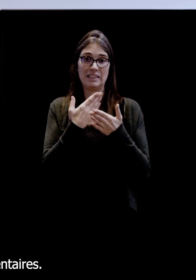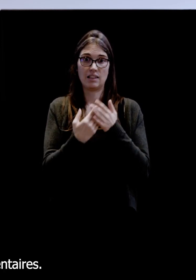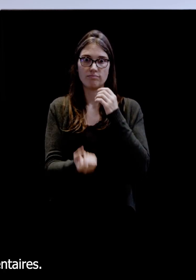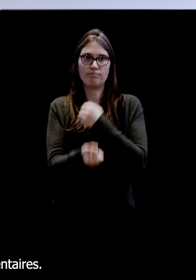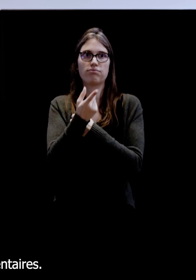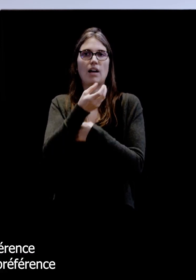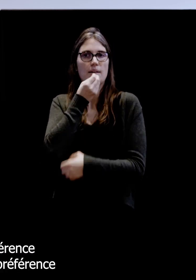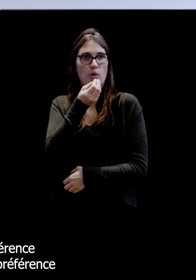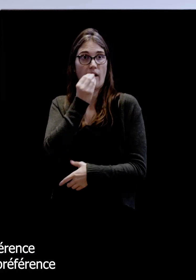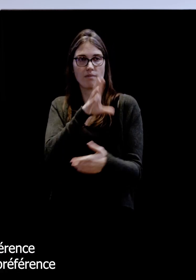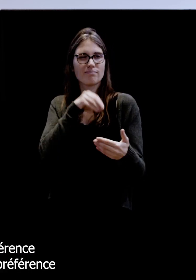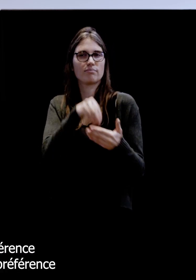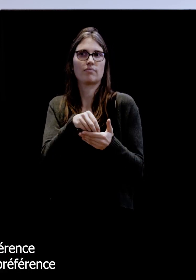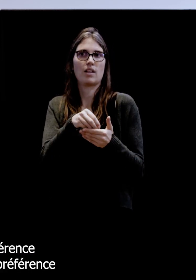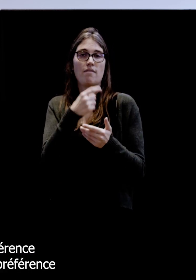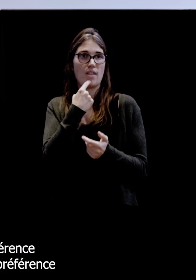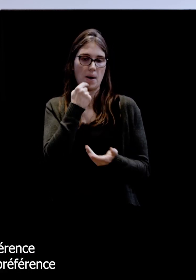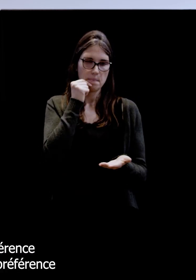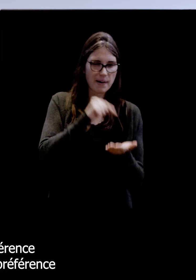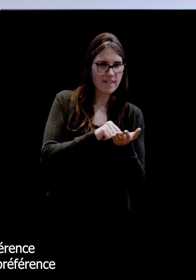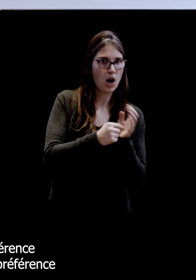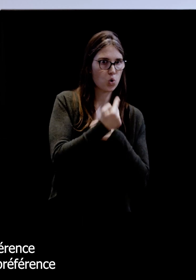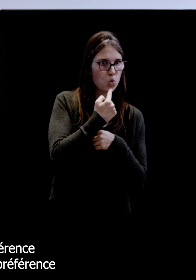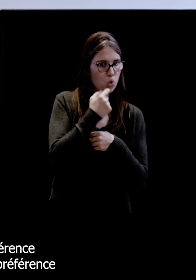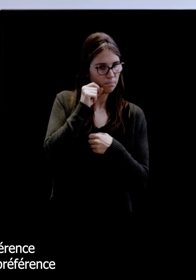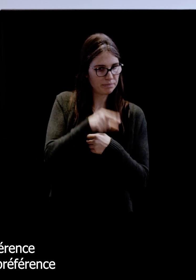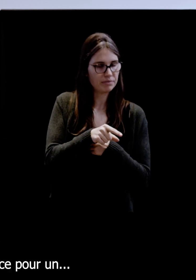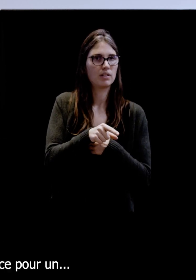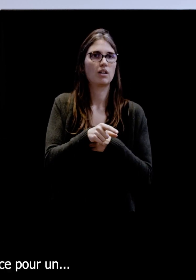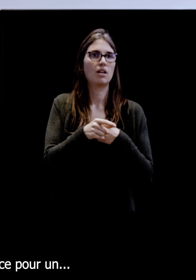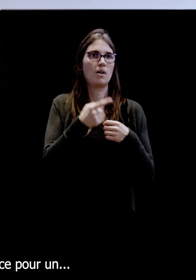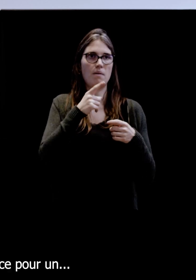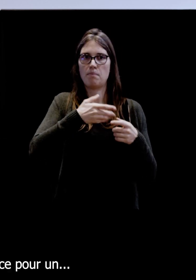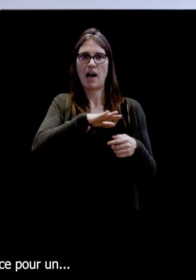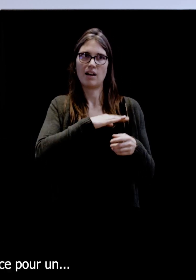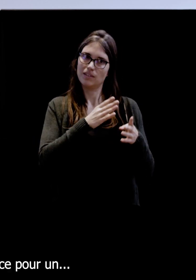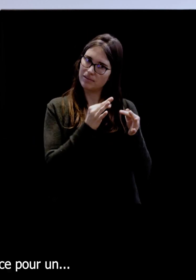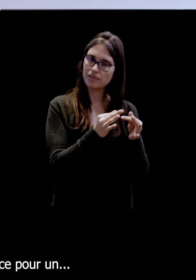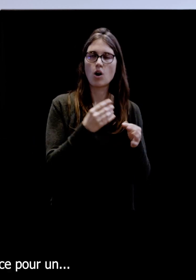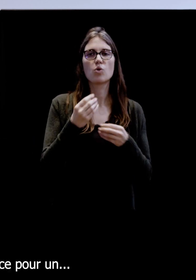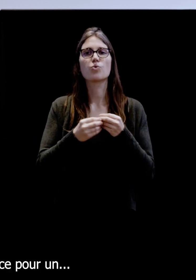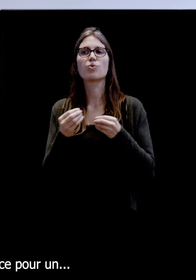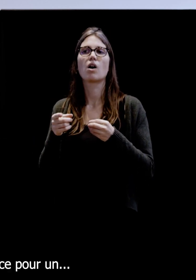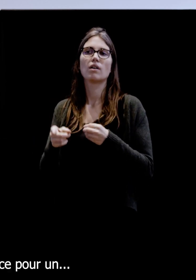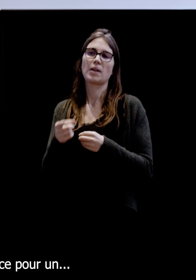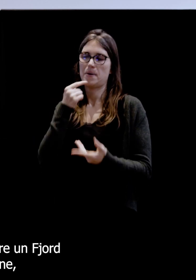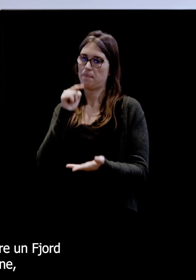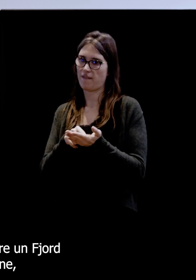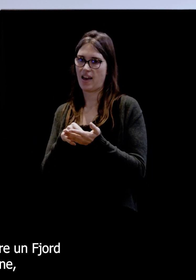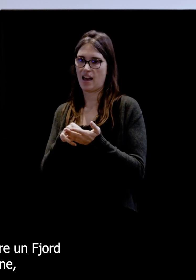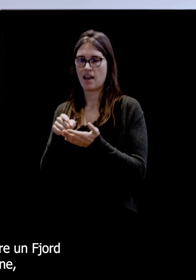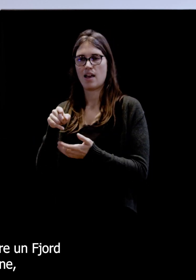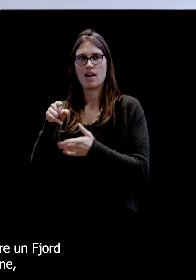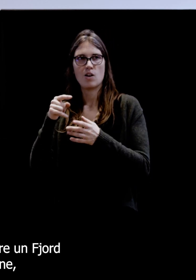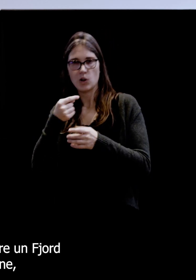particularités alimentaires. Ça veut dire préférence pour un goût franc, préférence pour une texture X, préférence pour... ils